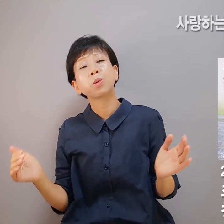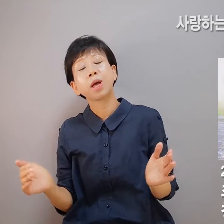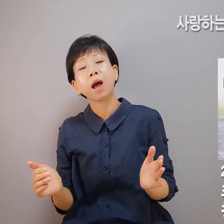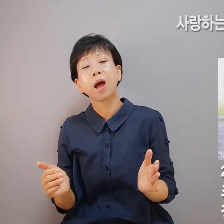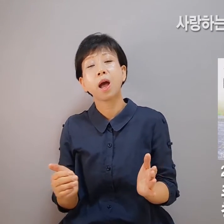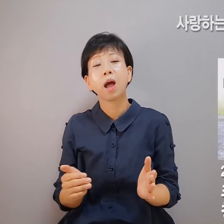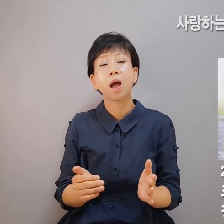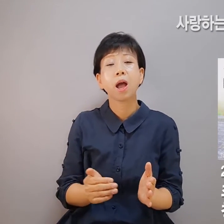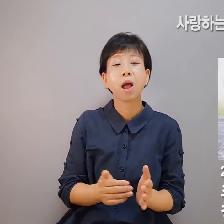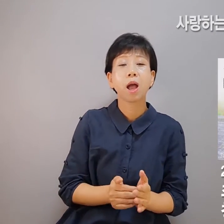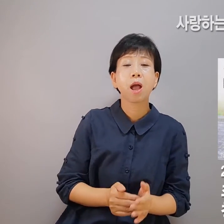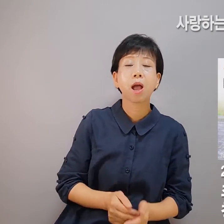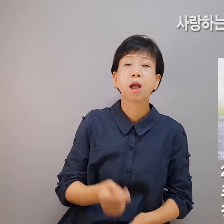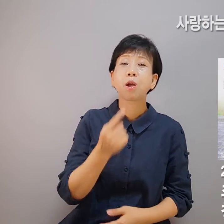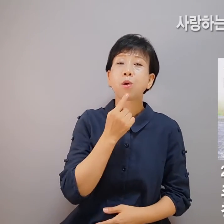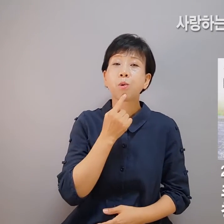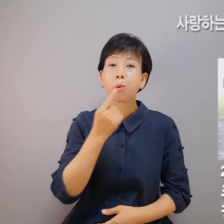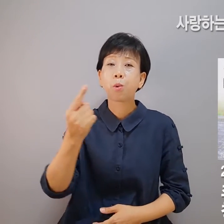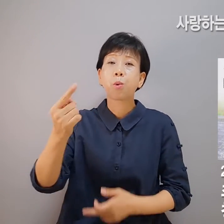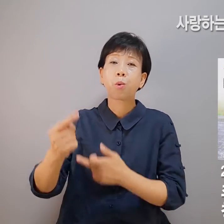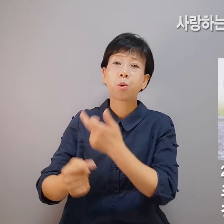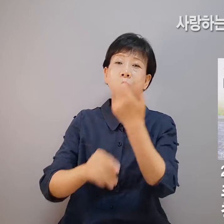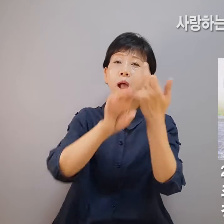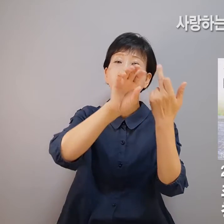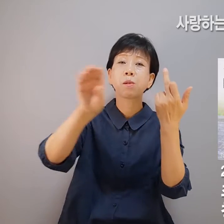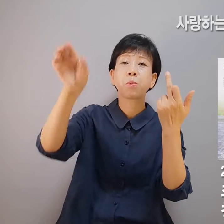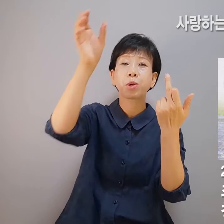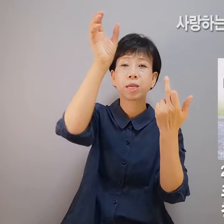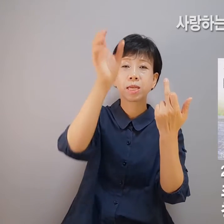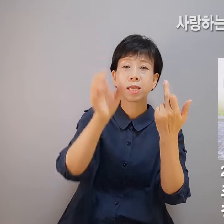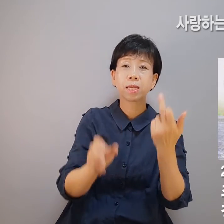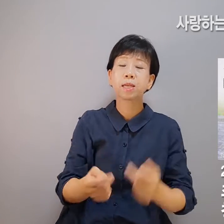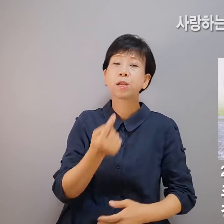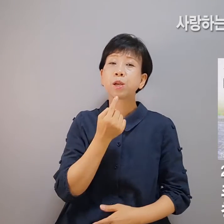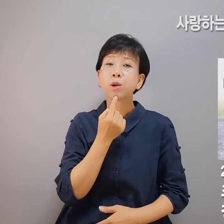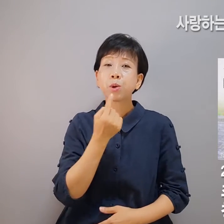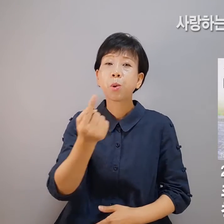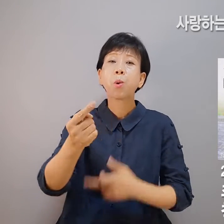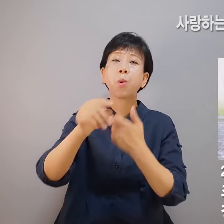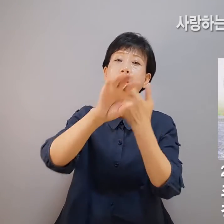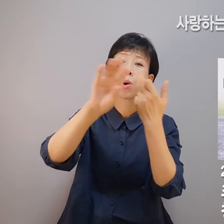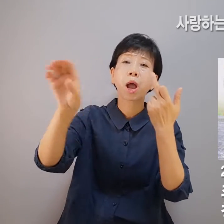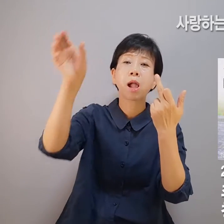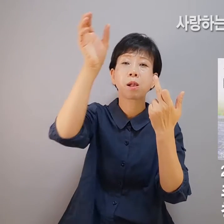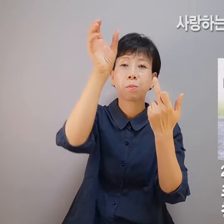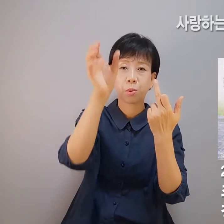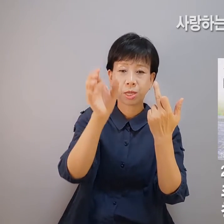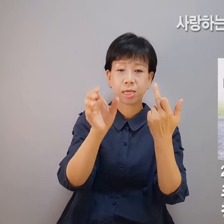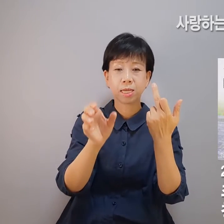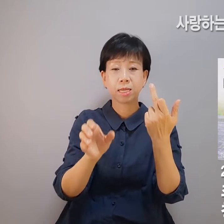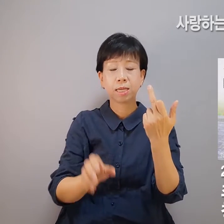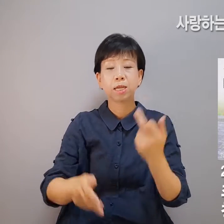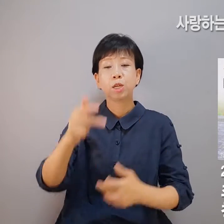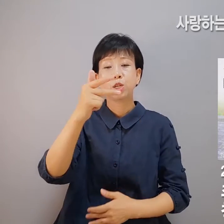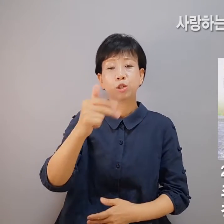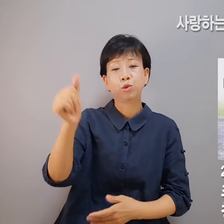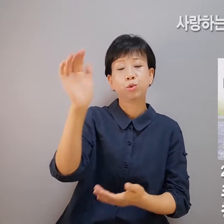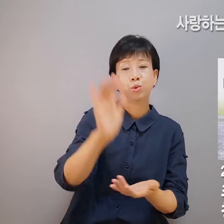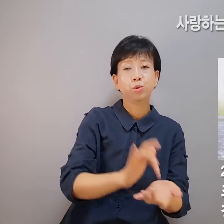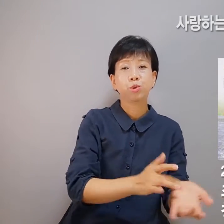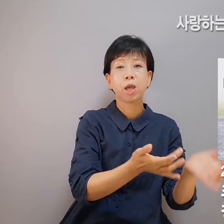주셨도다. 오 갈보리 오 갈보리